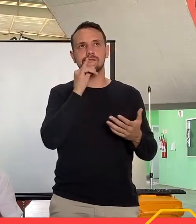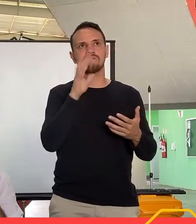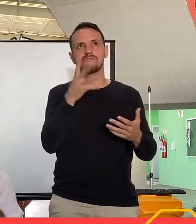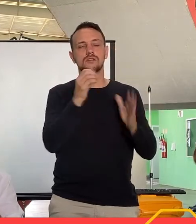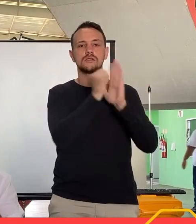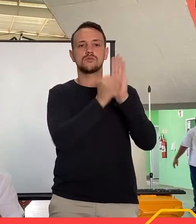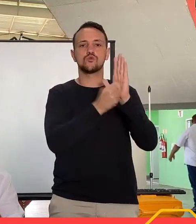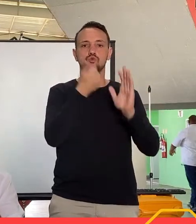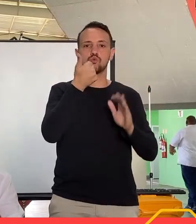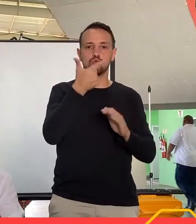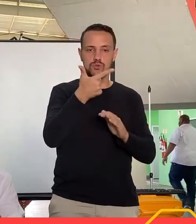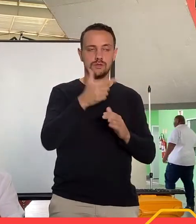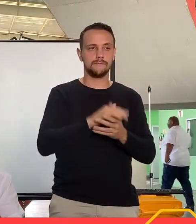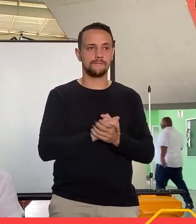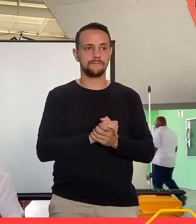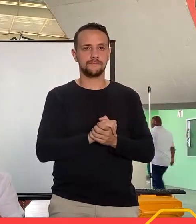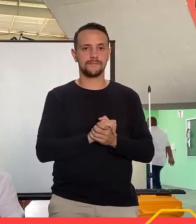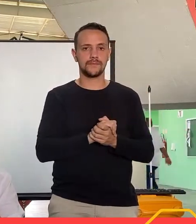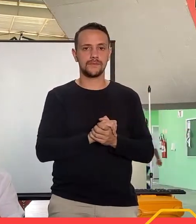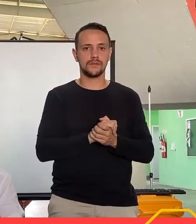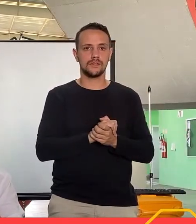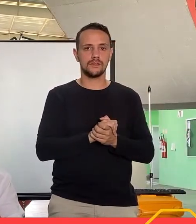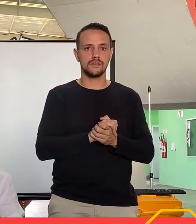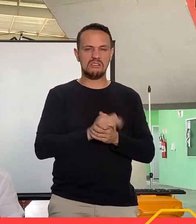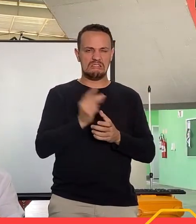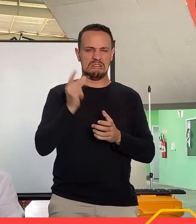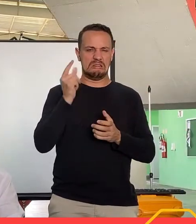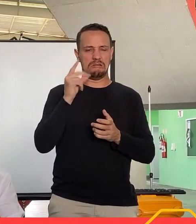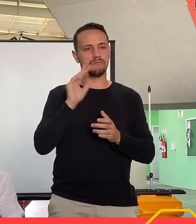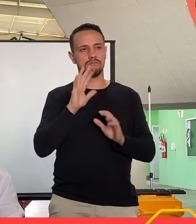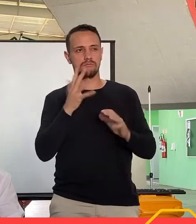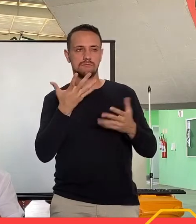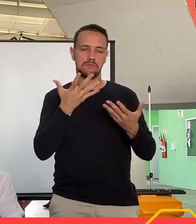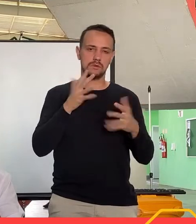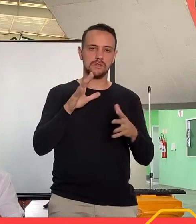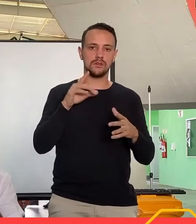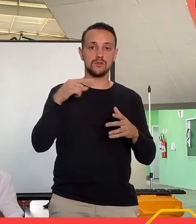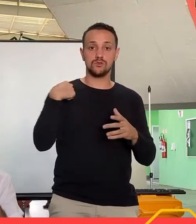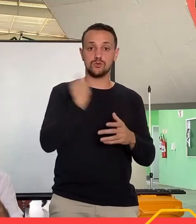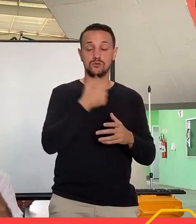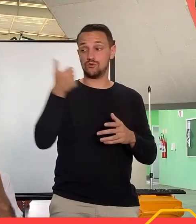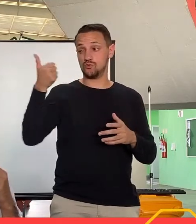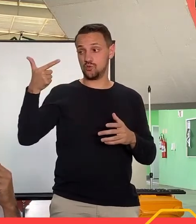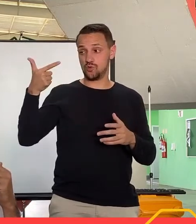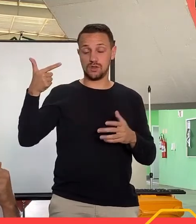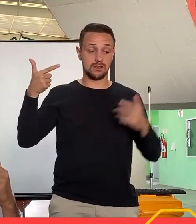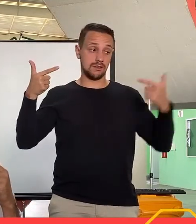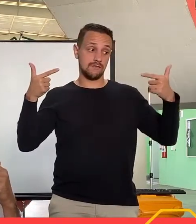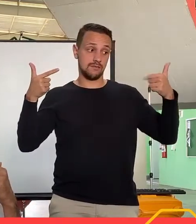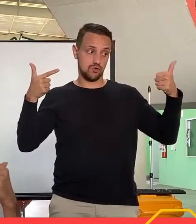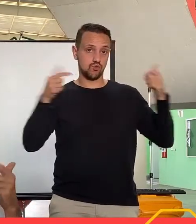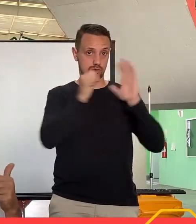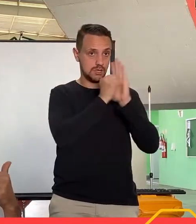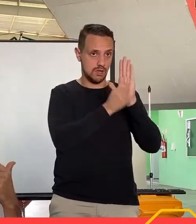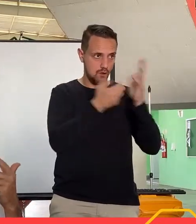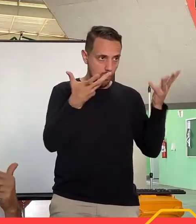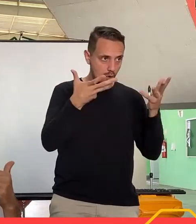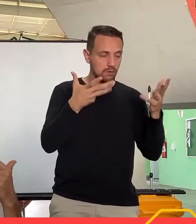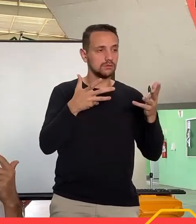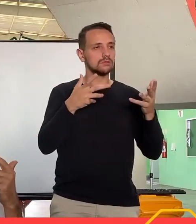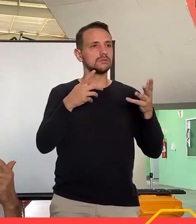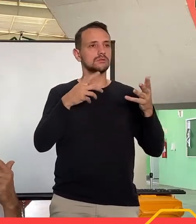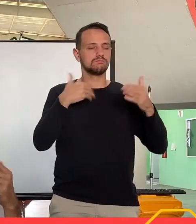lá, do século XII, não é tão antigo assim, né? Nós estamos só no século XXI, e que